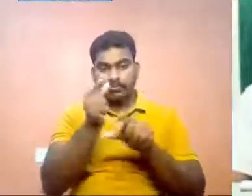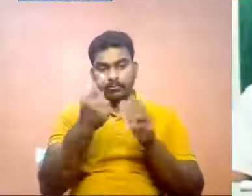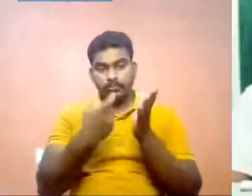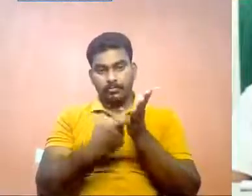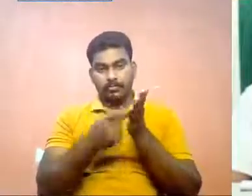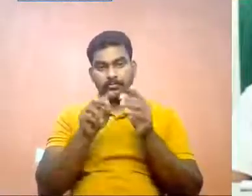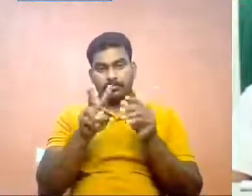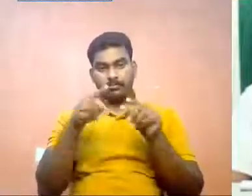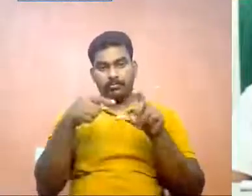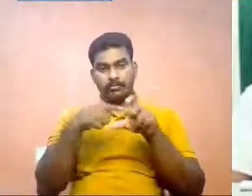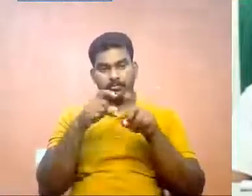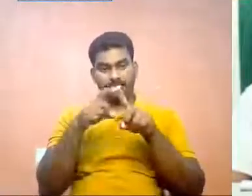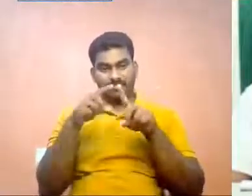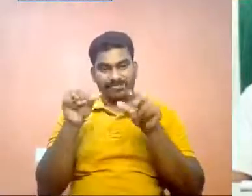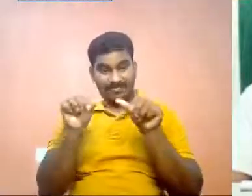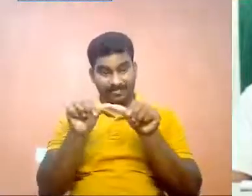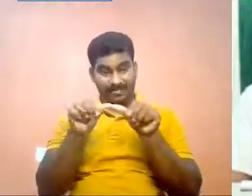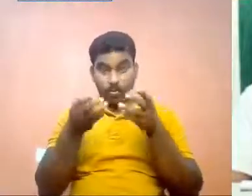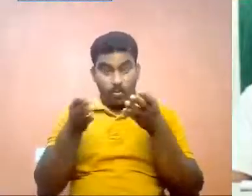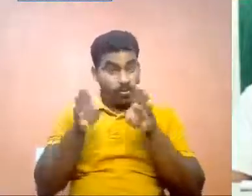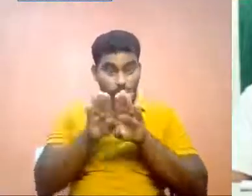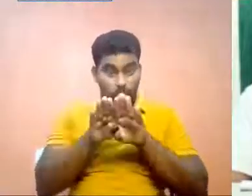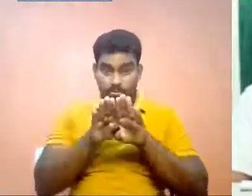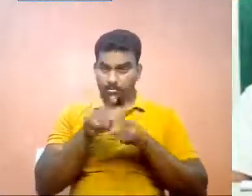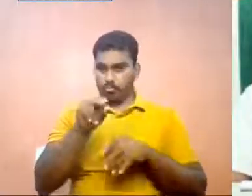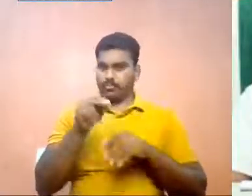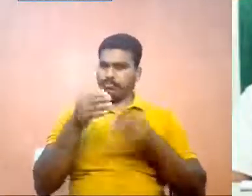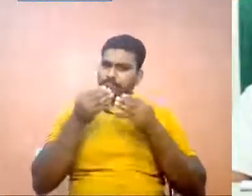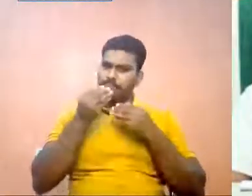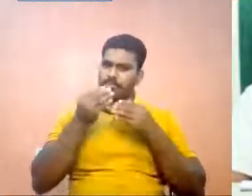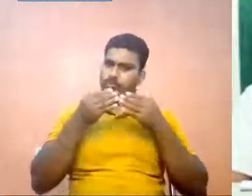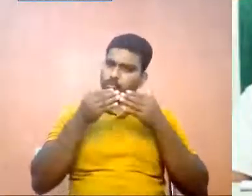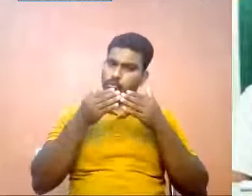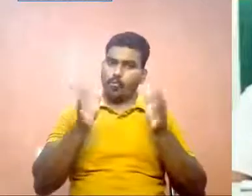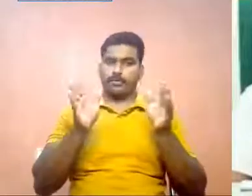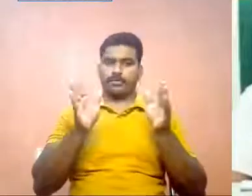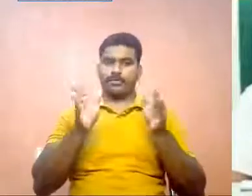ആവശ്യക്കാർക്ക് മരുന്ന് ലഭ്യമാക്കണം.